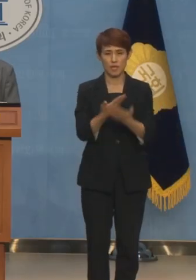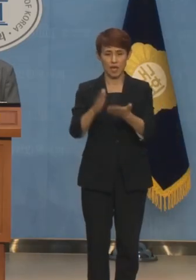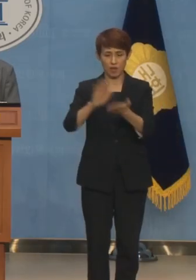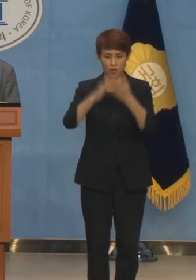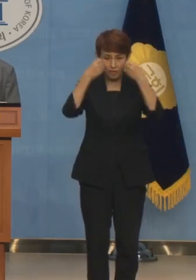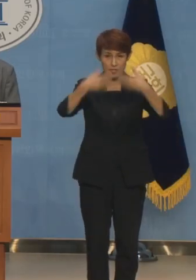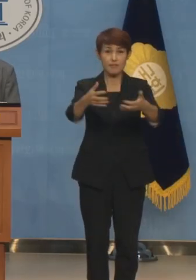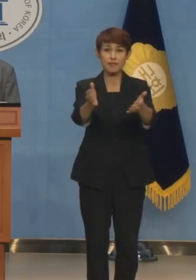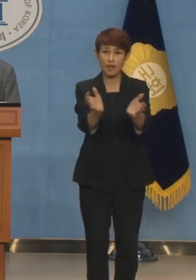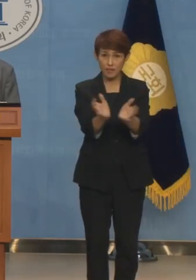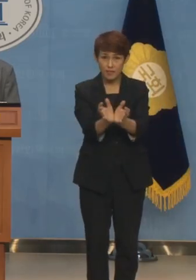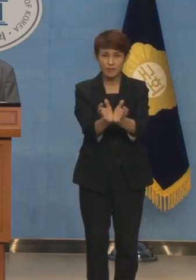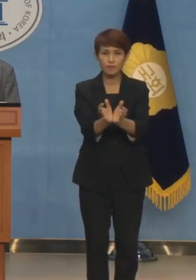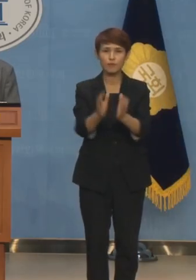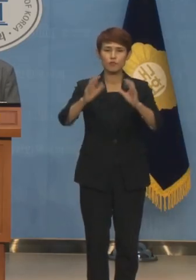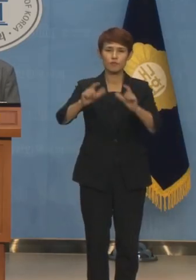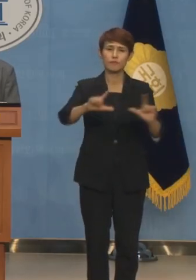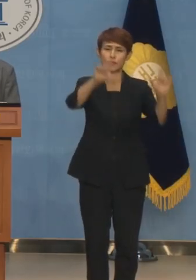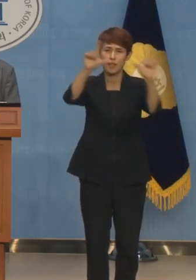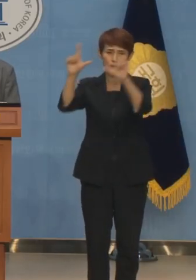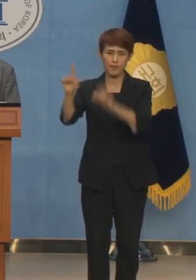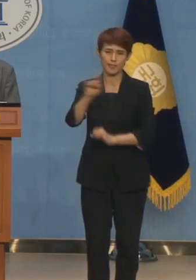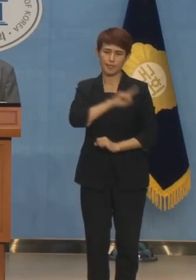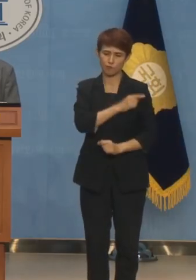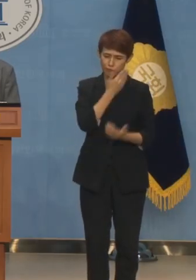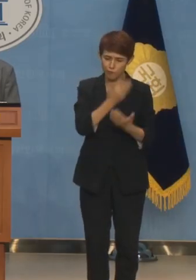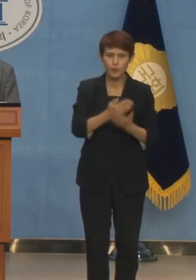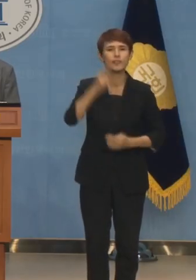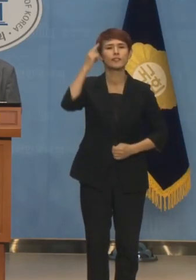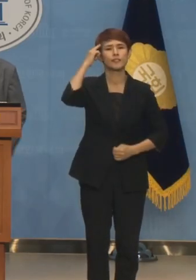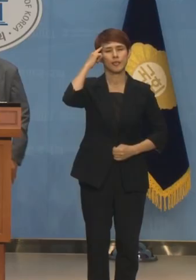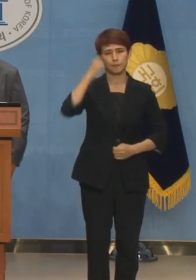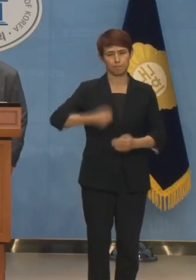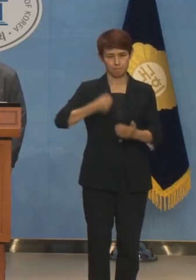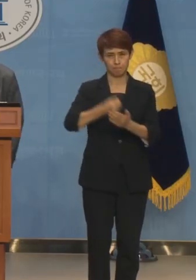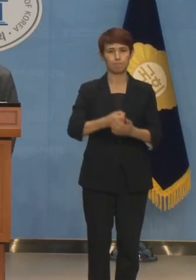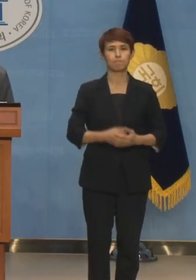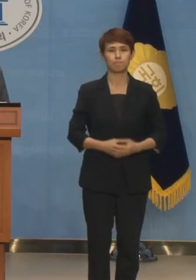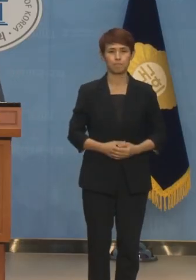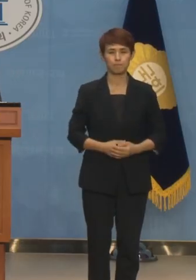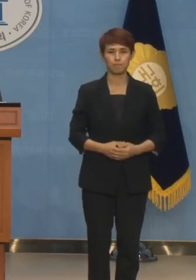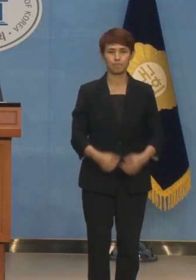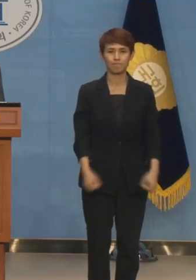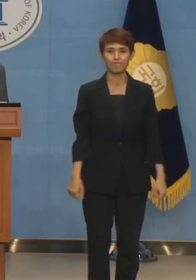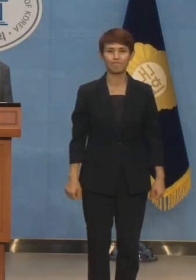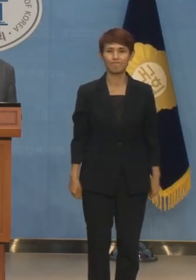개혁신당은 민생을 최우선하겠습니다.